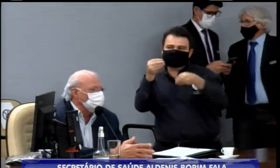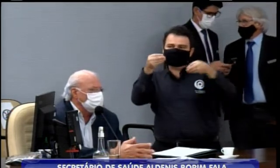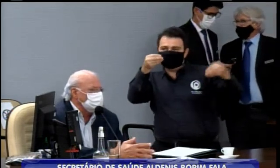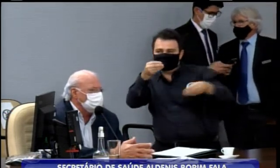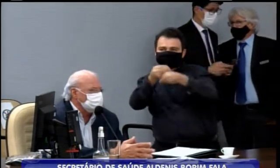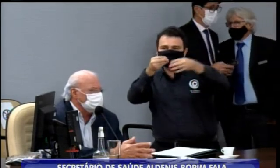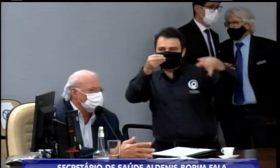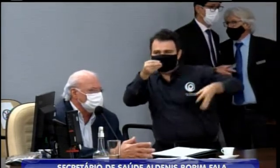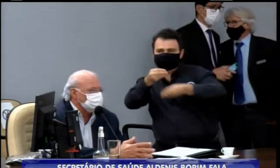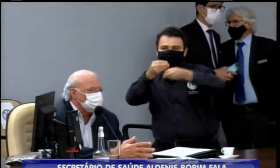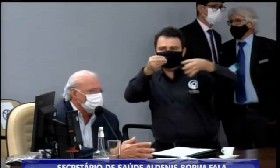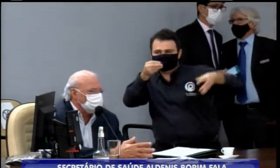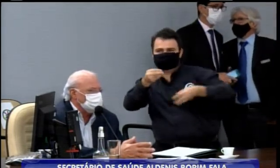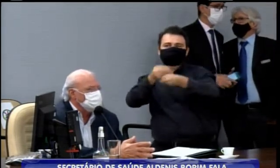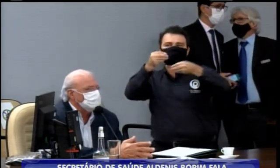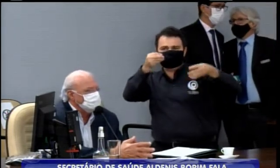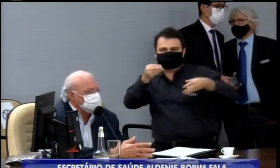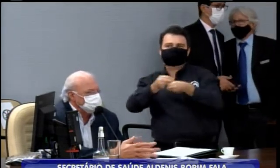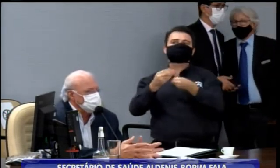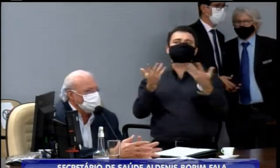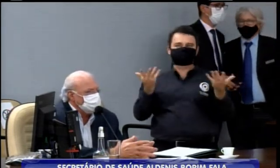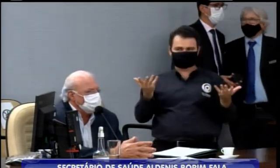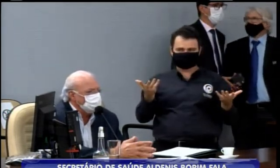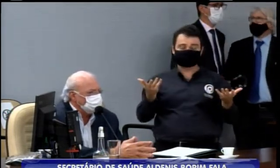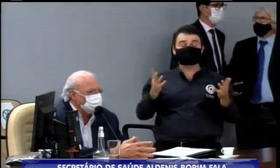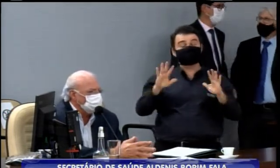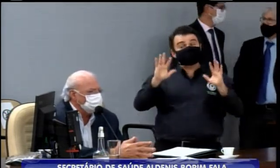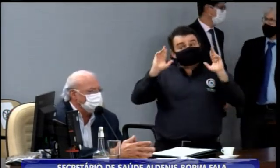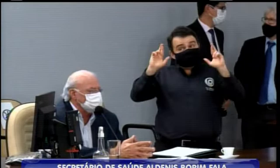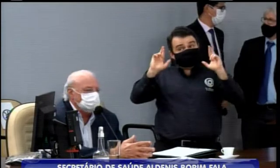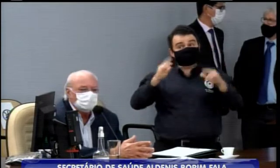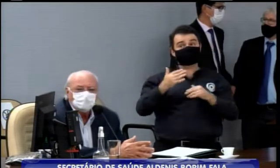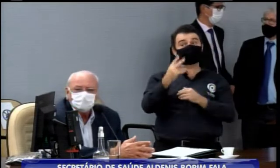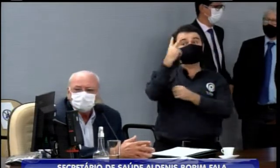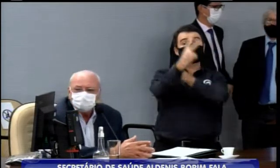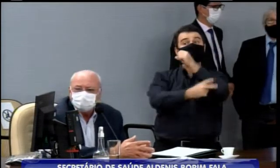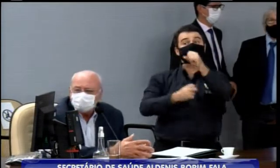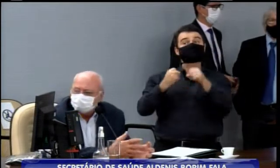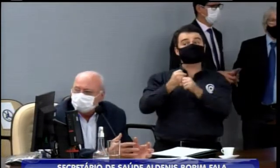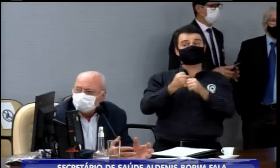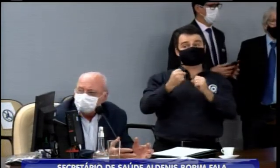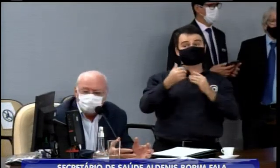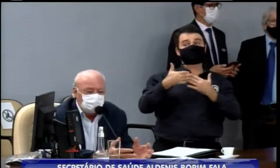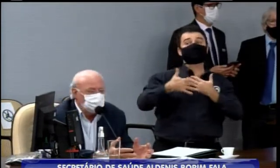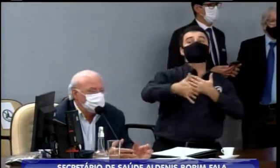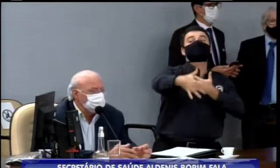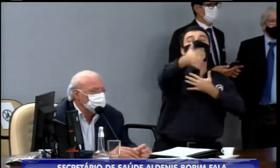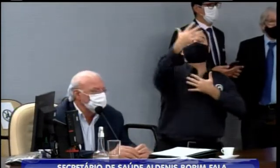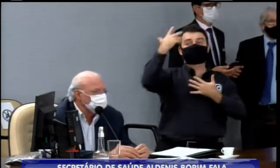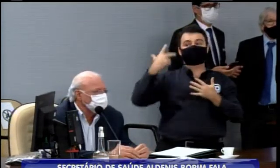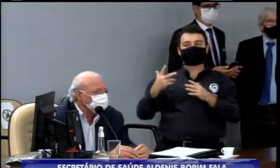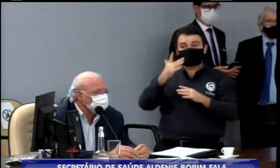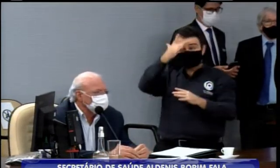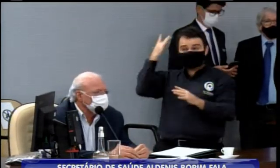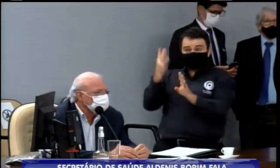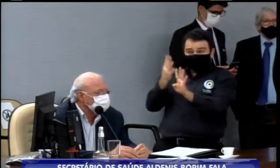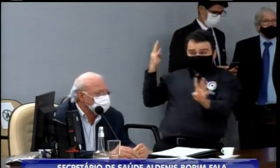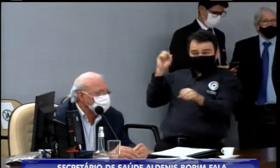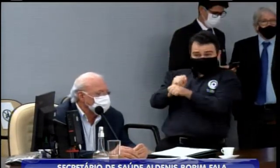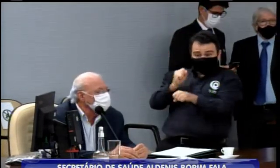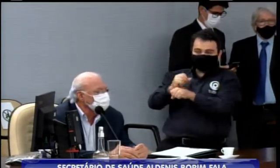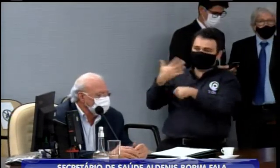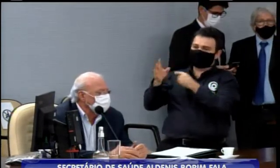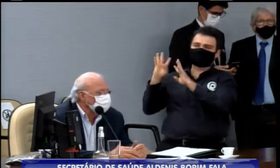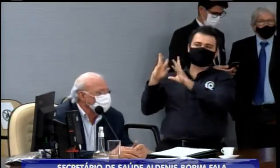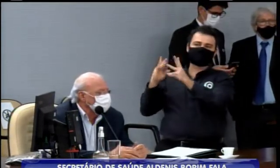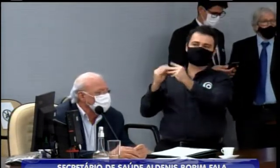da abertura do hospital, a gente consegue zerar a fila de demanda reprimida. A última